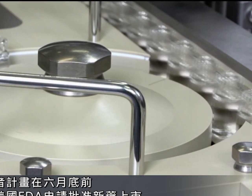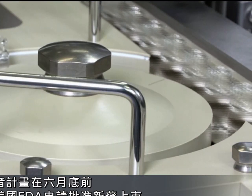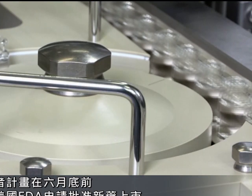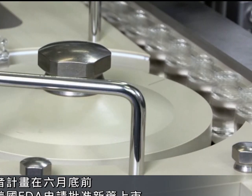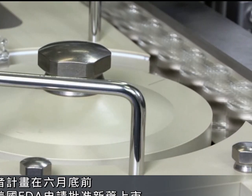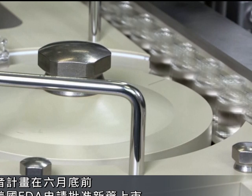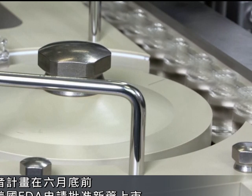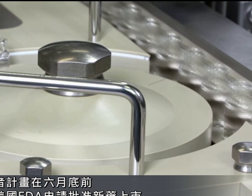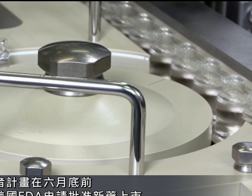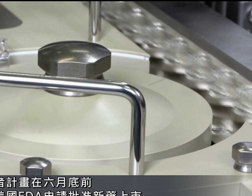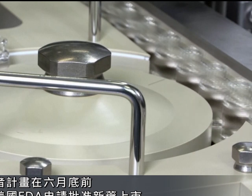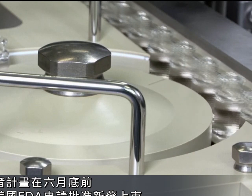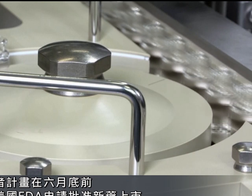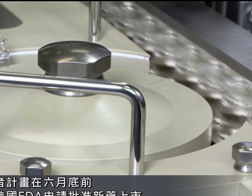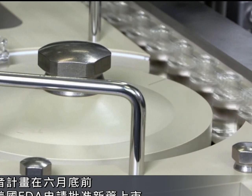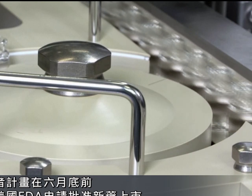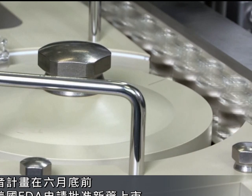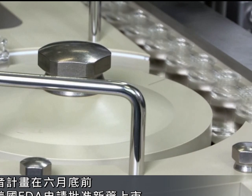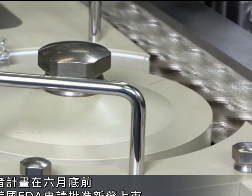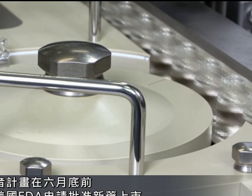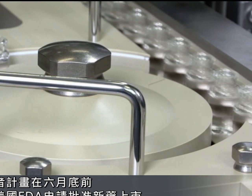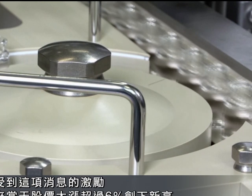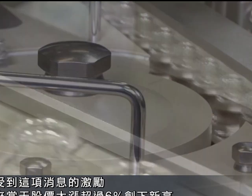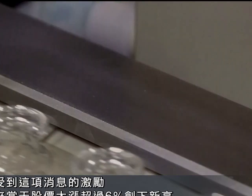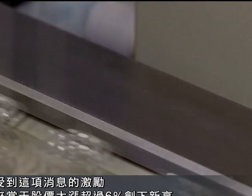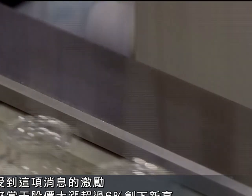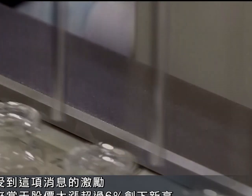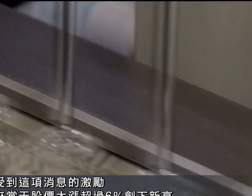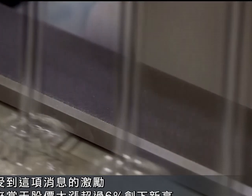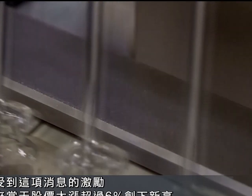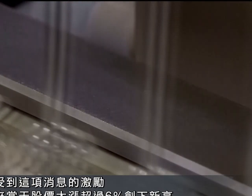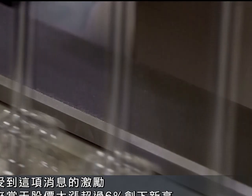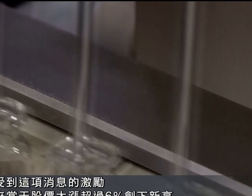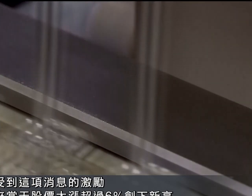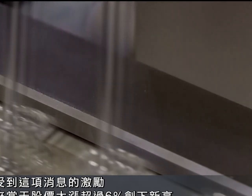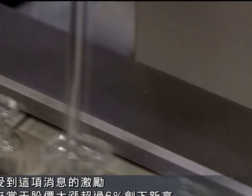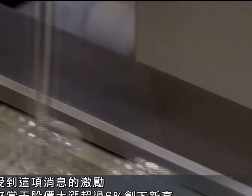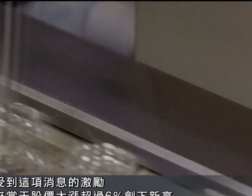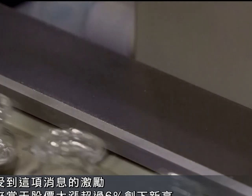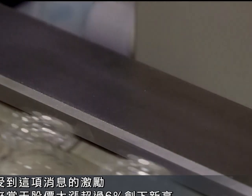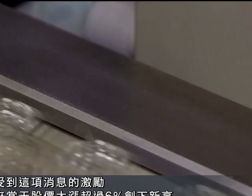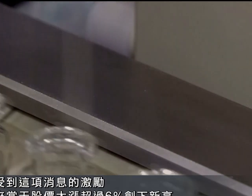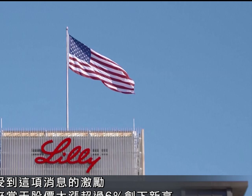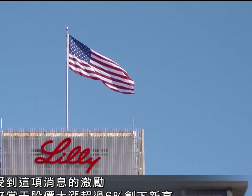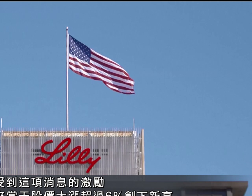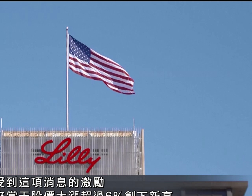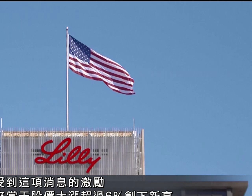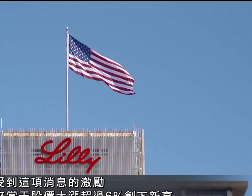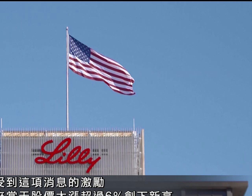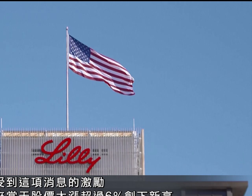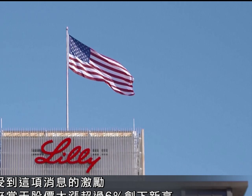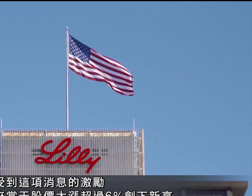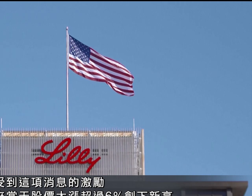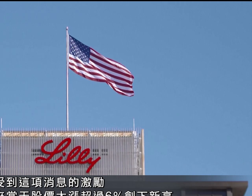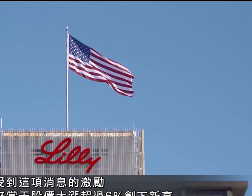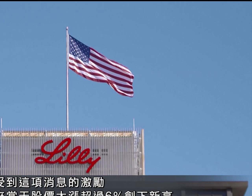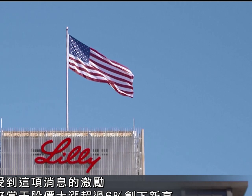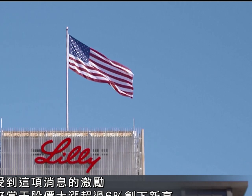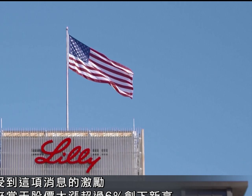向美国 FDA 申请批准新药上市。而受到这项消息的激励，历来当天股价大涨超过6%，创下新高。